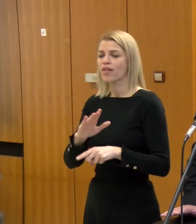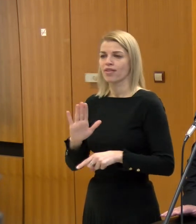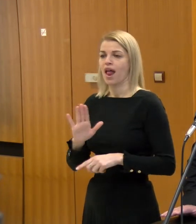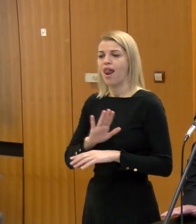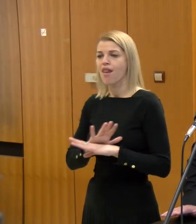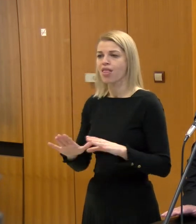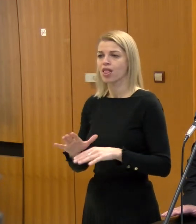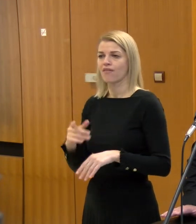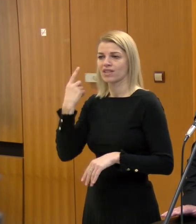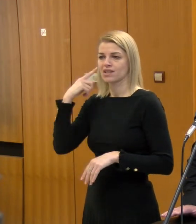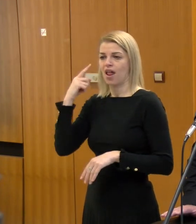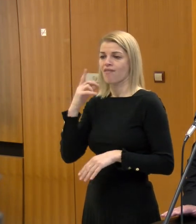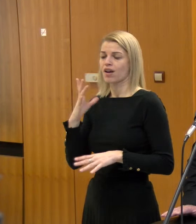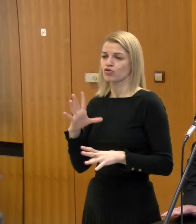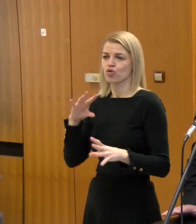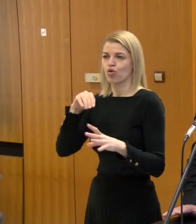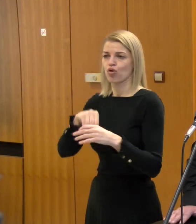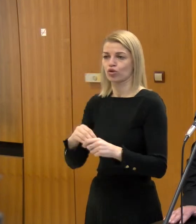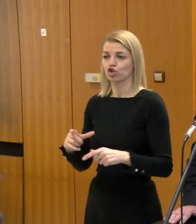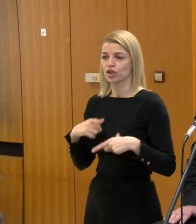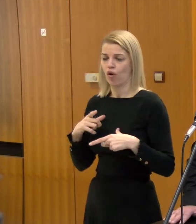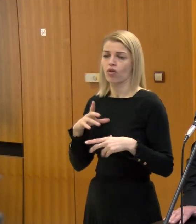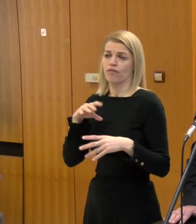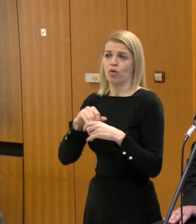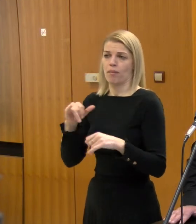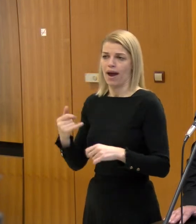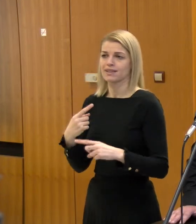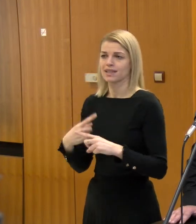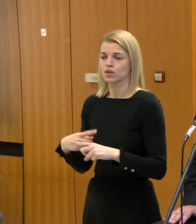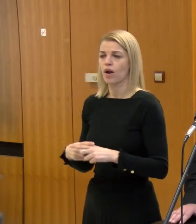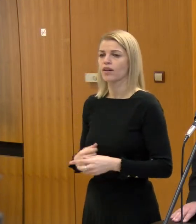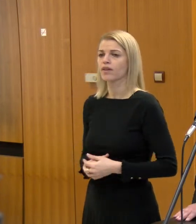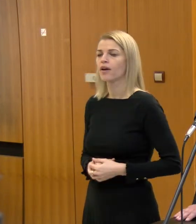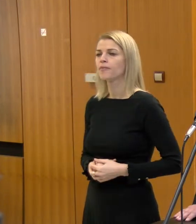čo patrí k životu, vrátane sexuality.